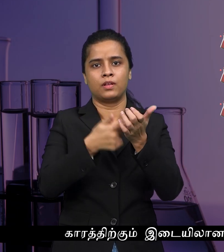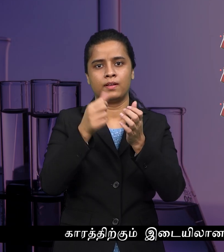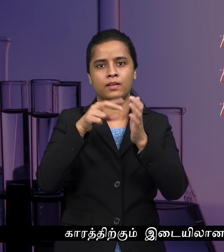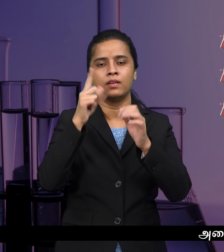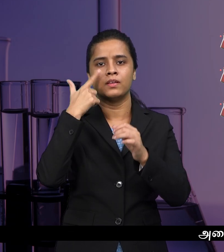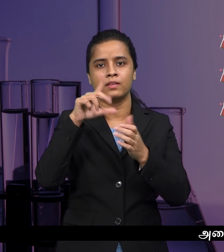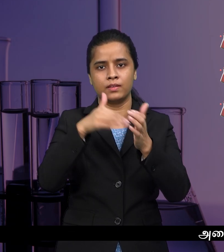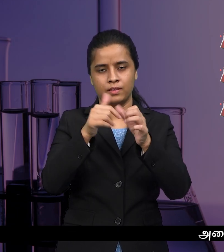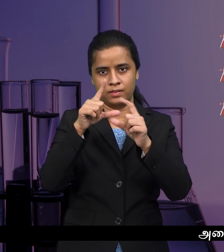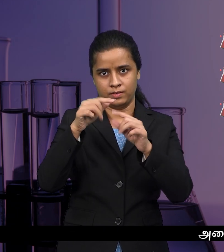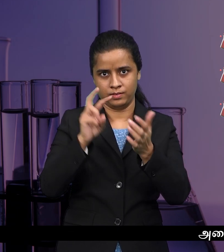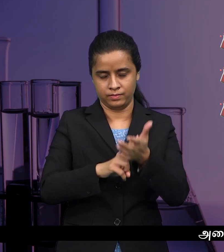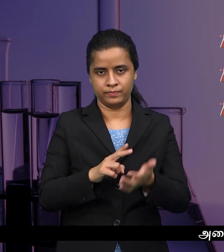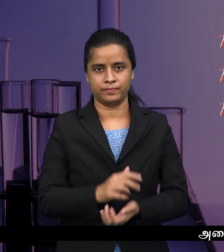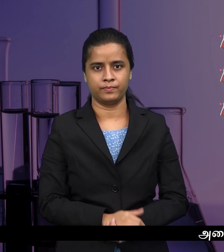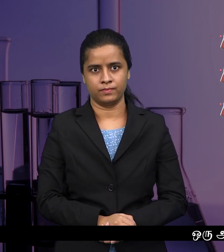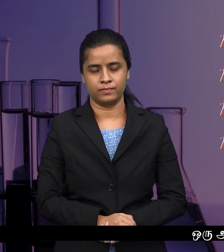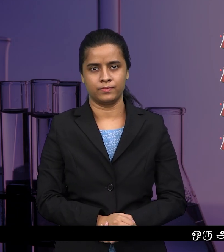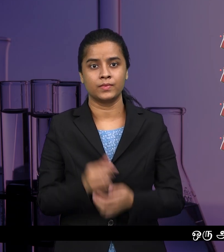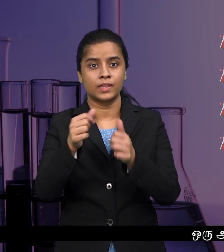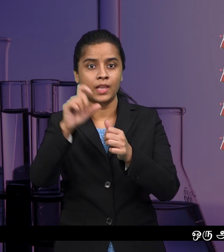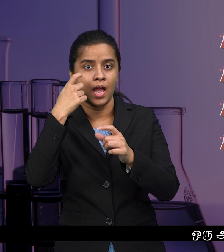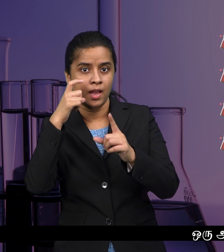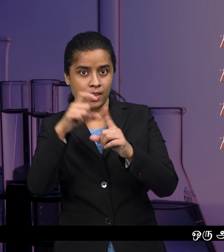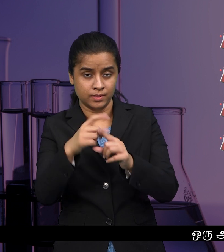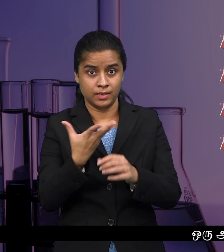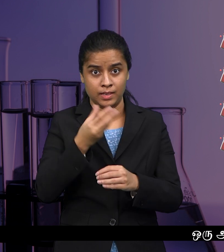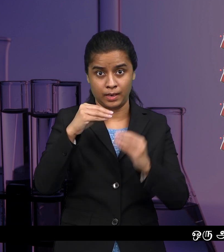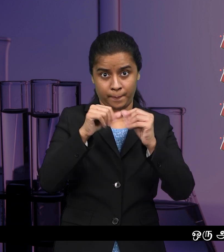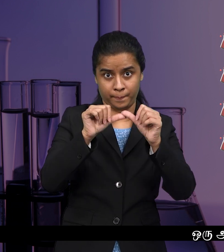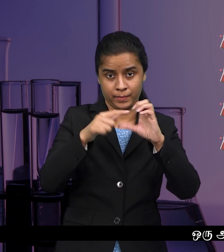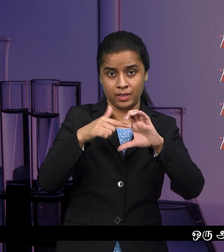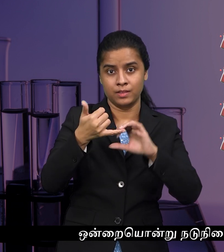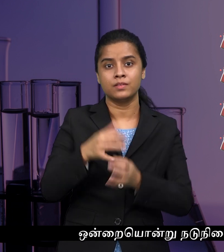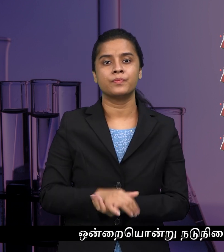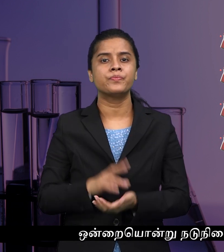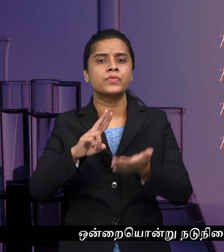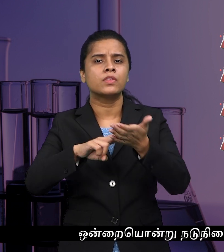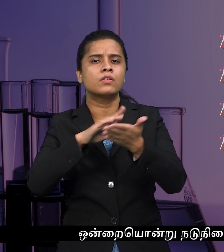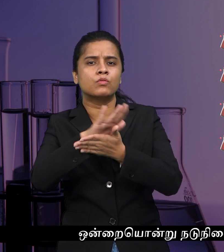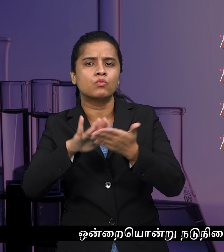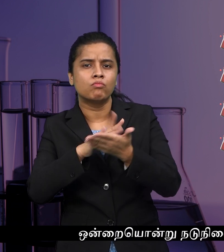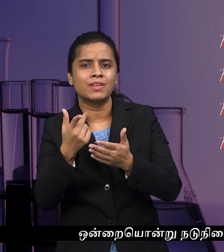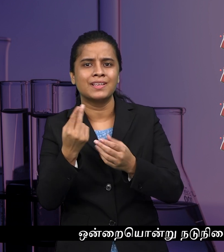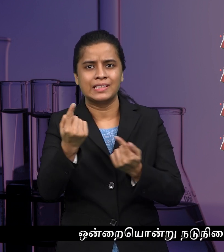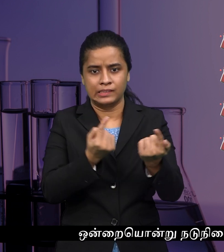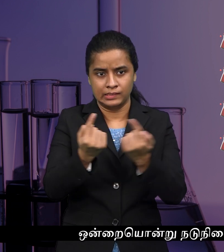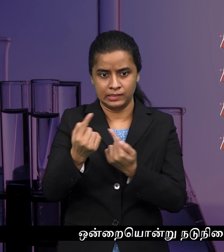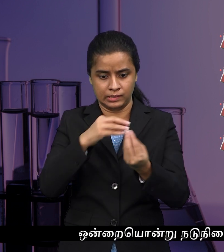என்று அழைக்கப்படுகிறது. ஒரு அமிலமும் காரமும் ஒன்றையொன்று நடுநிலையாக்கி